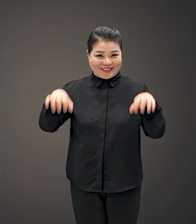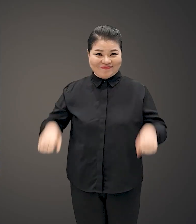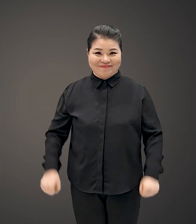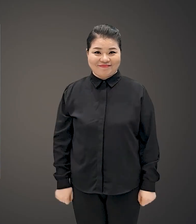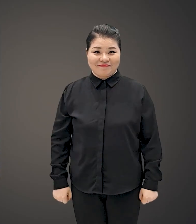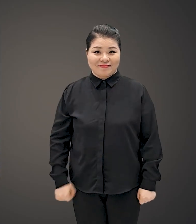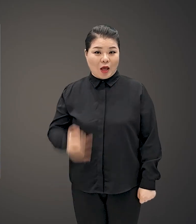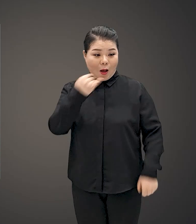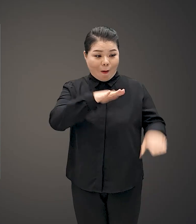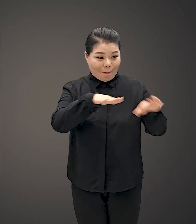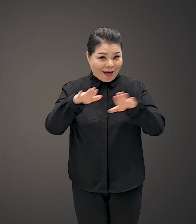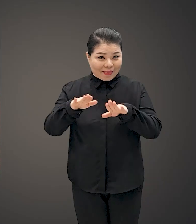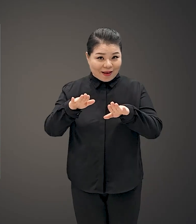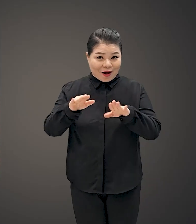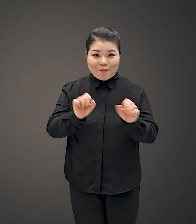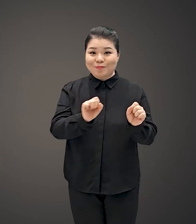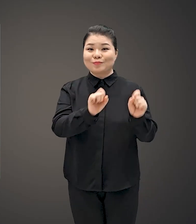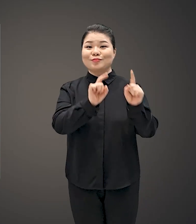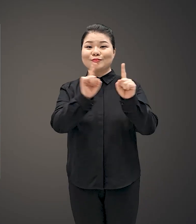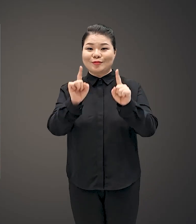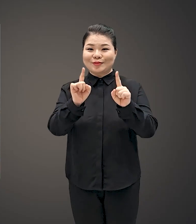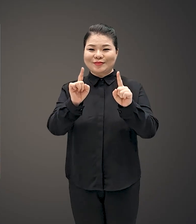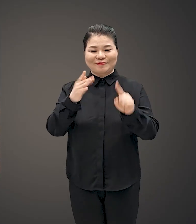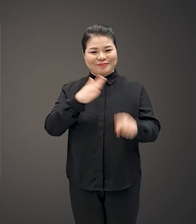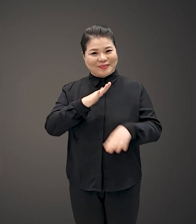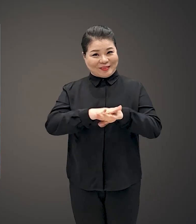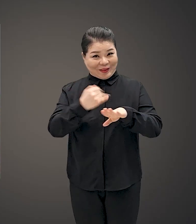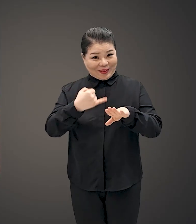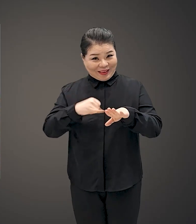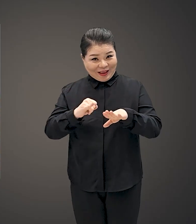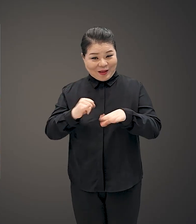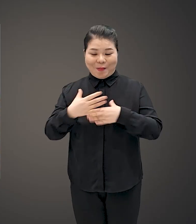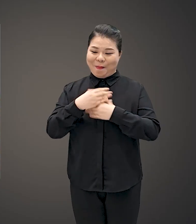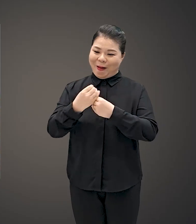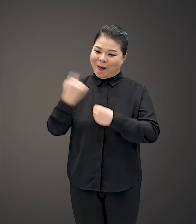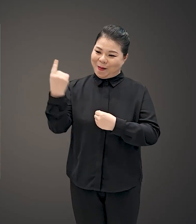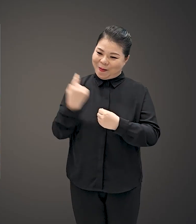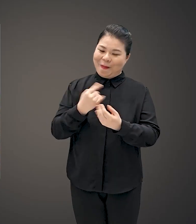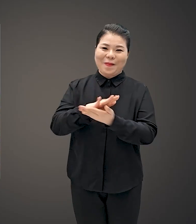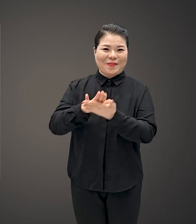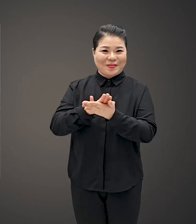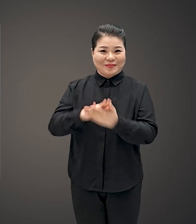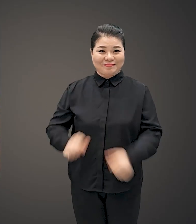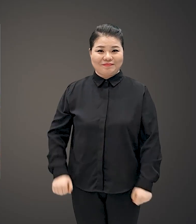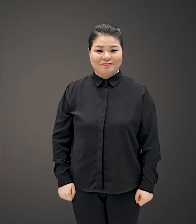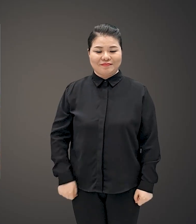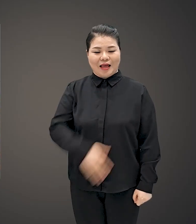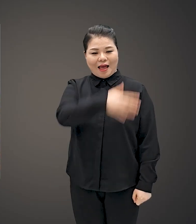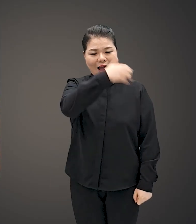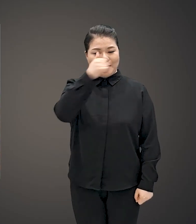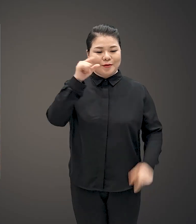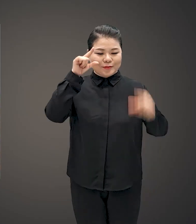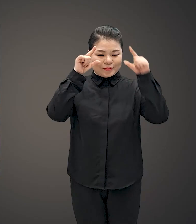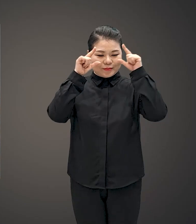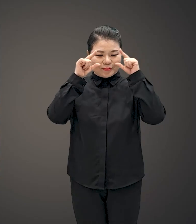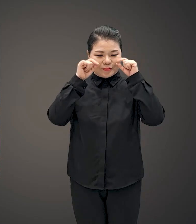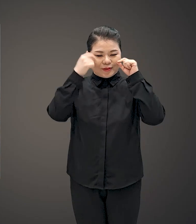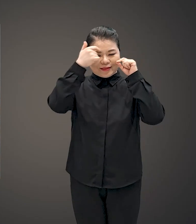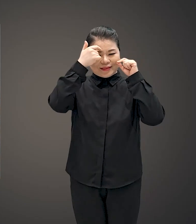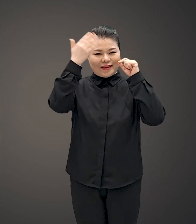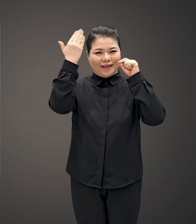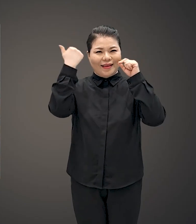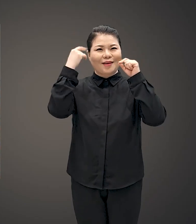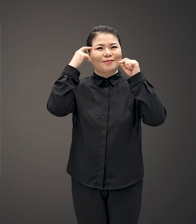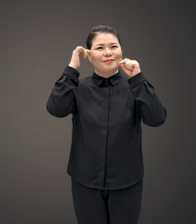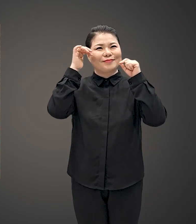바다가 살아나니까 우리 희망이도 마음 놓고 놀러오고. 할아버지는 눈을 지그시 감고 옛 생각에